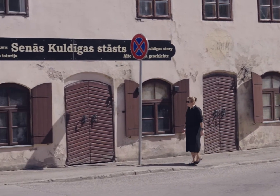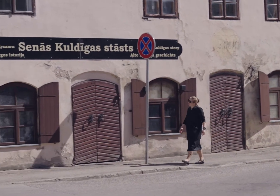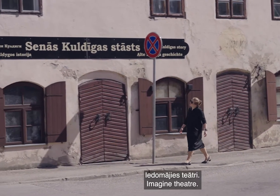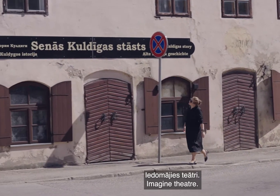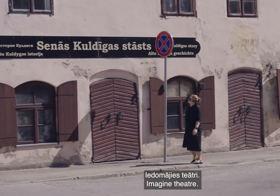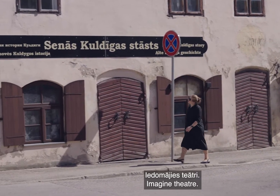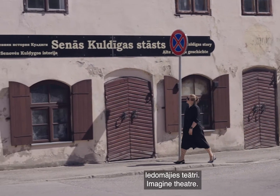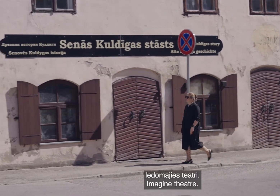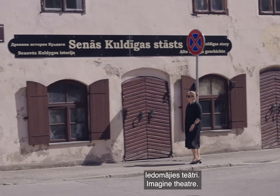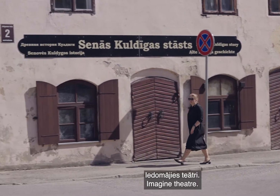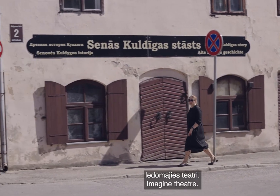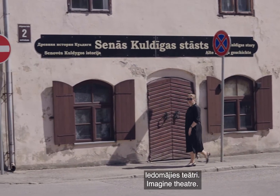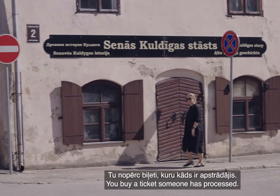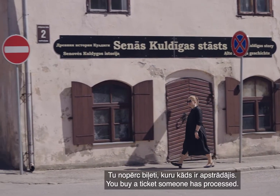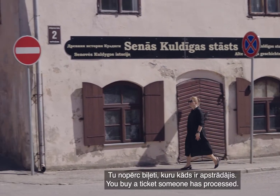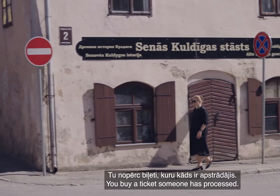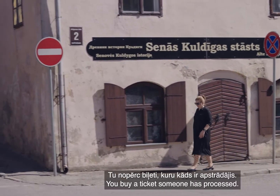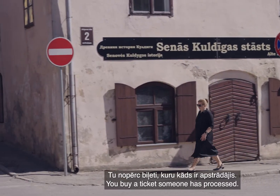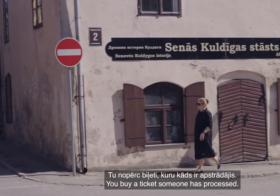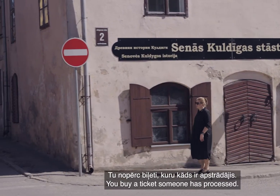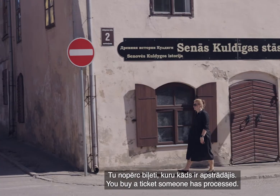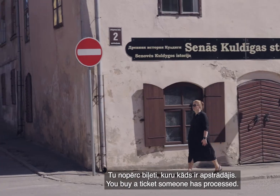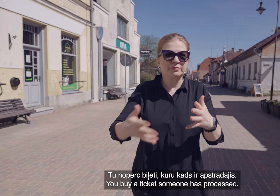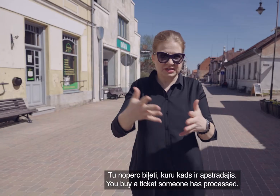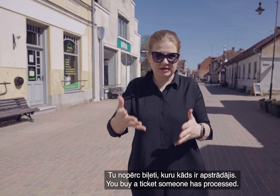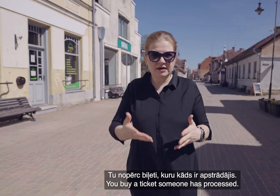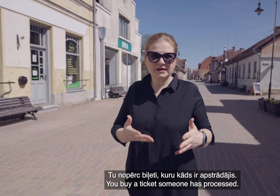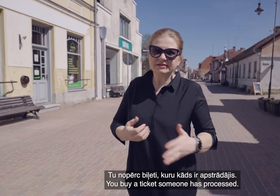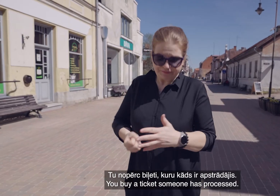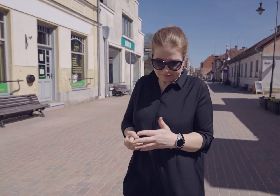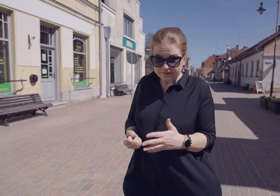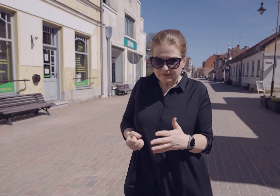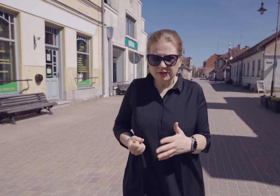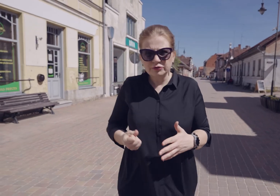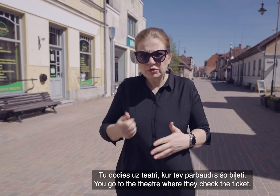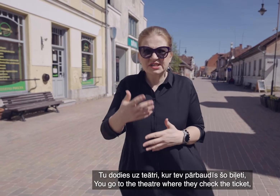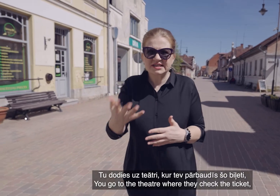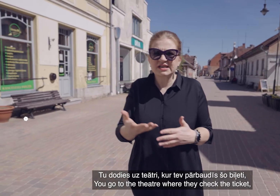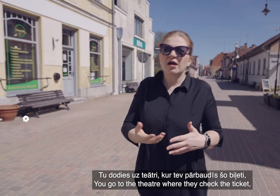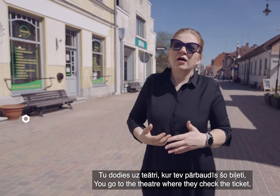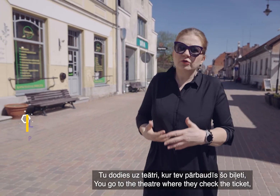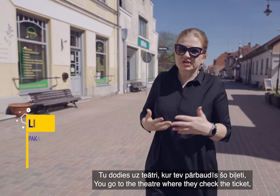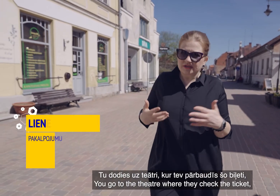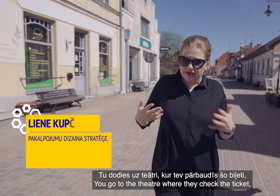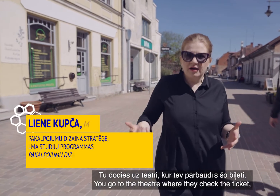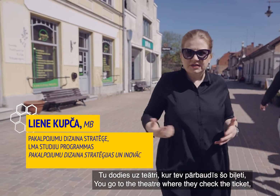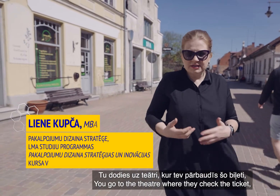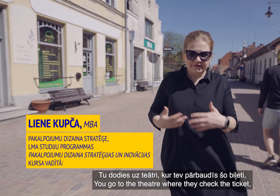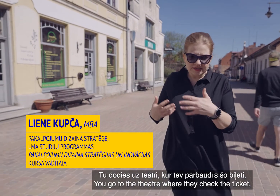Ja iedomājies teātris, tu nopērc biļeti, kur tātad kāds ir apstrādājis, tu dosies uz teātri,